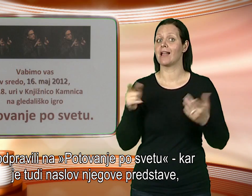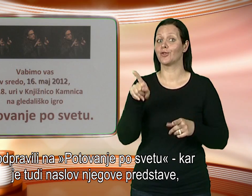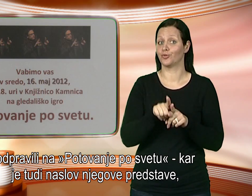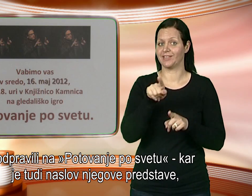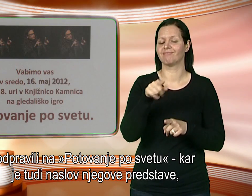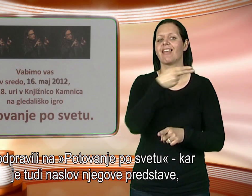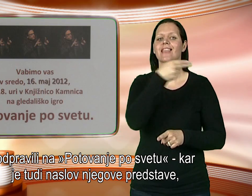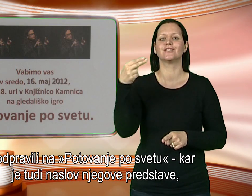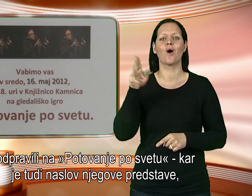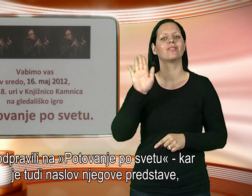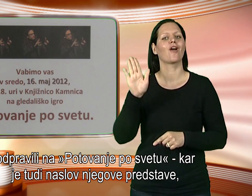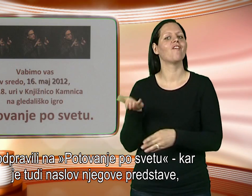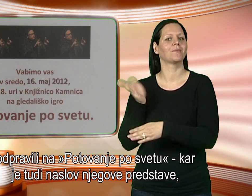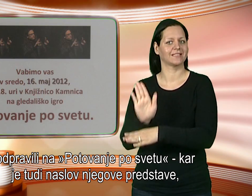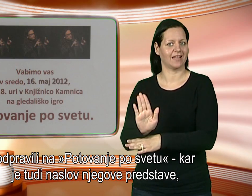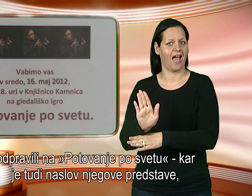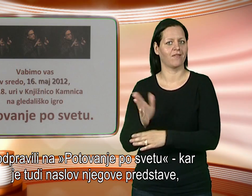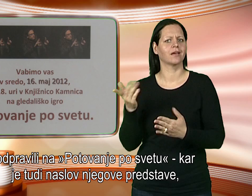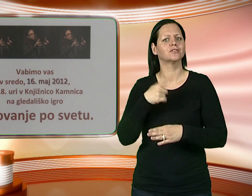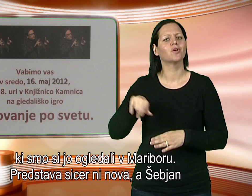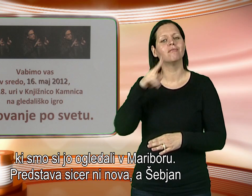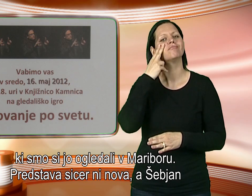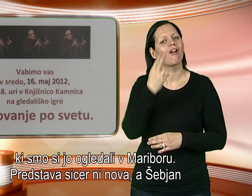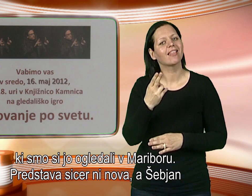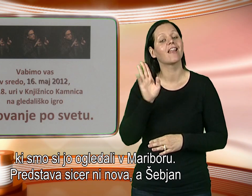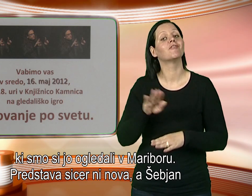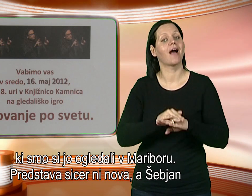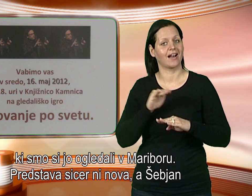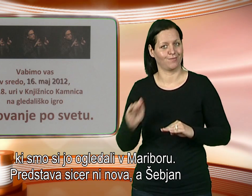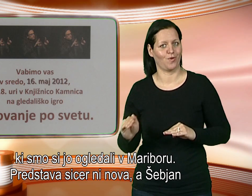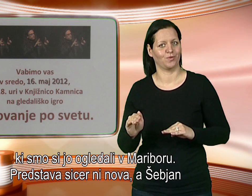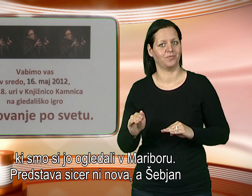njegove predstave, ki smo si jo ogledali v Mariboru.